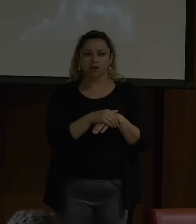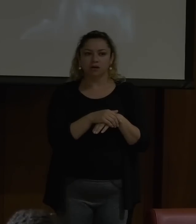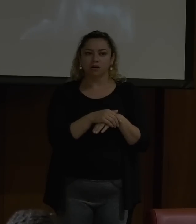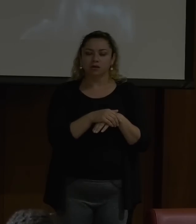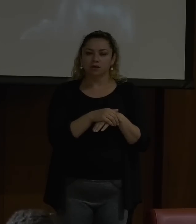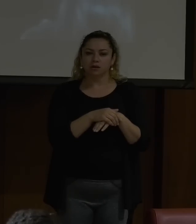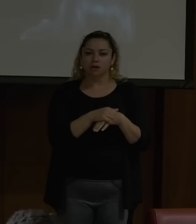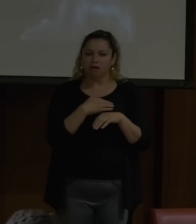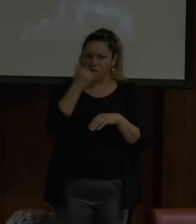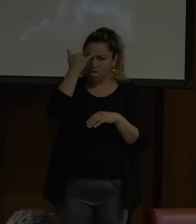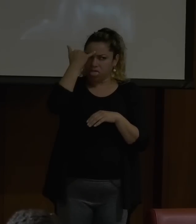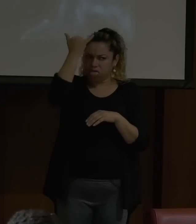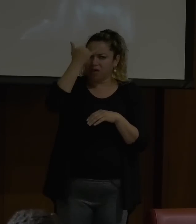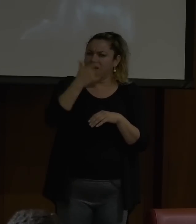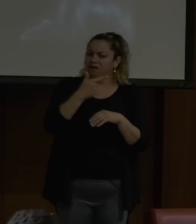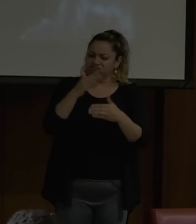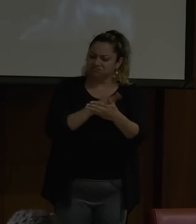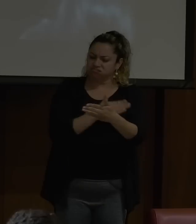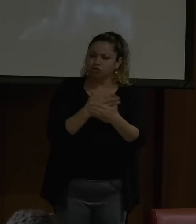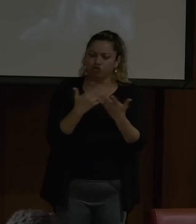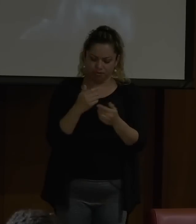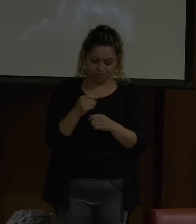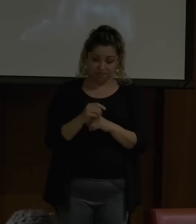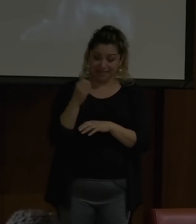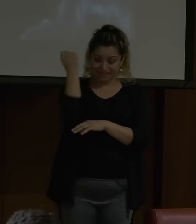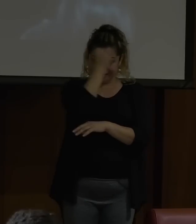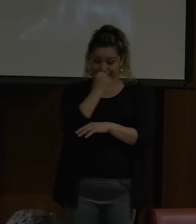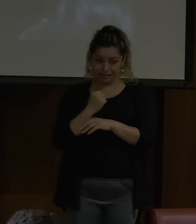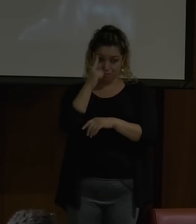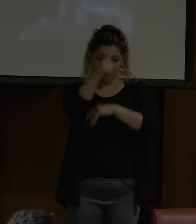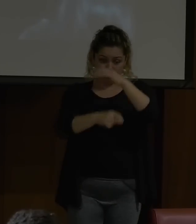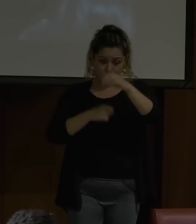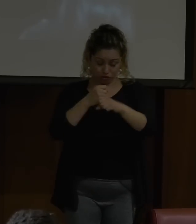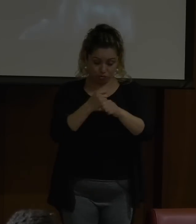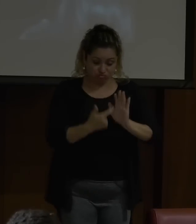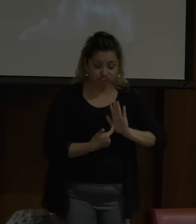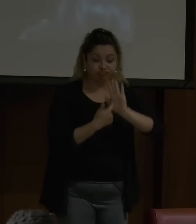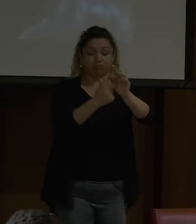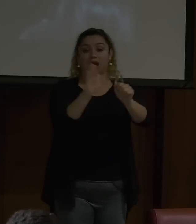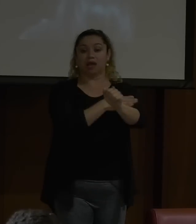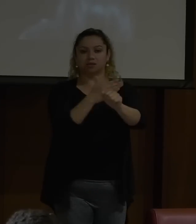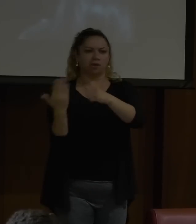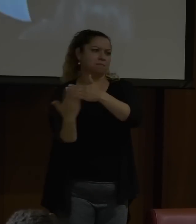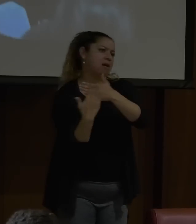la canción y en las fiestas de Santo Tomás, en septiembre del siguiente año, se convirtió en la canción más pedida.